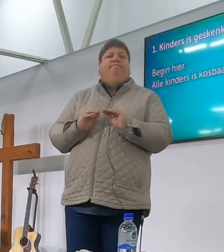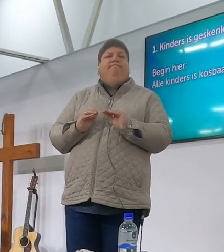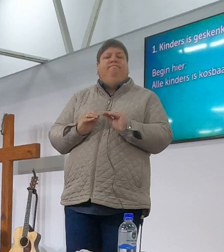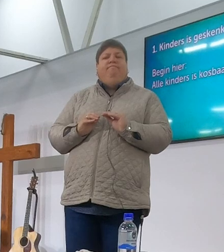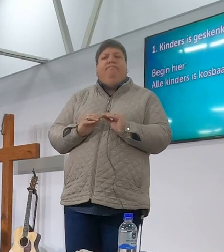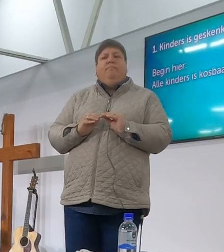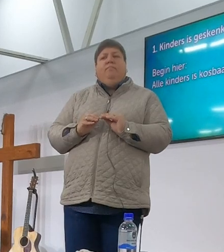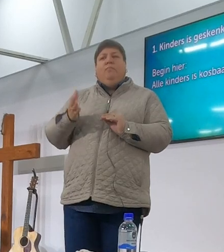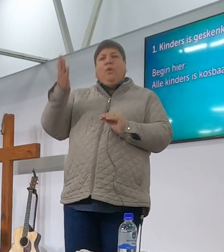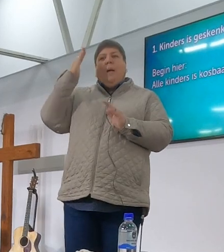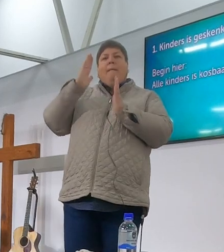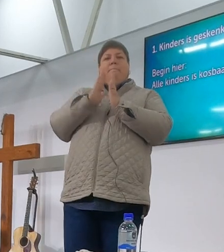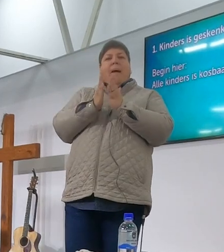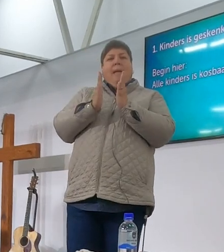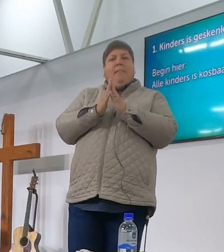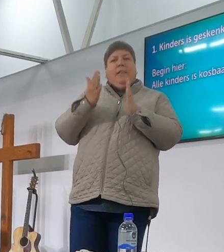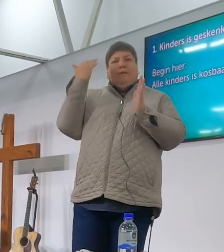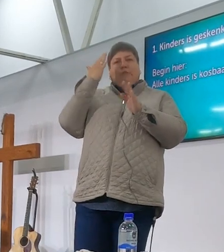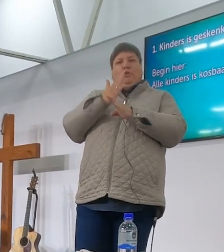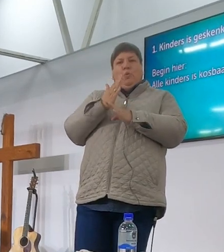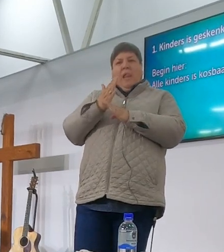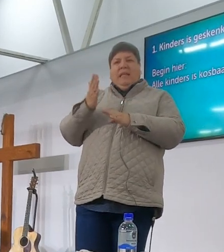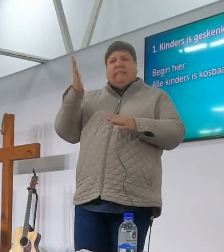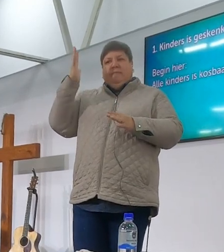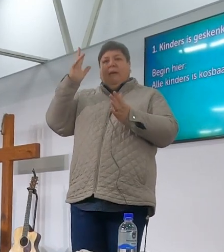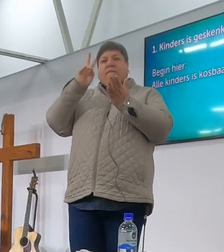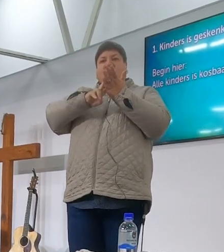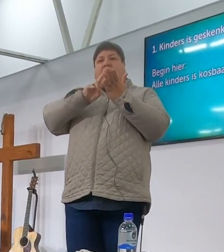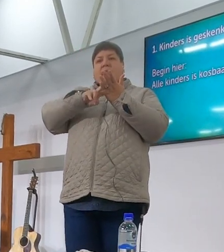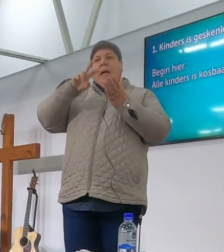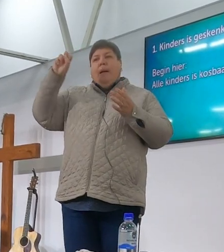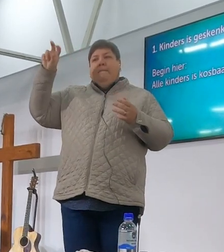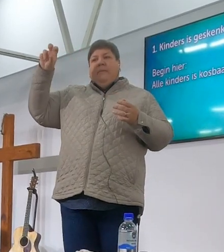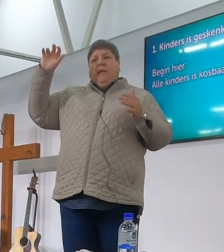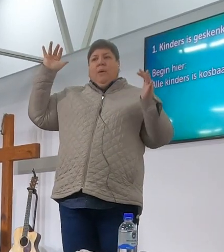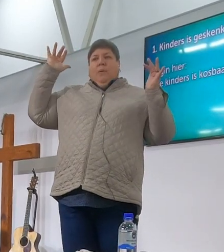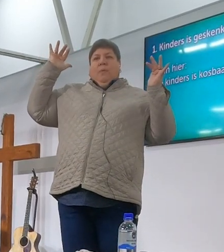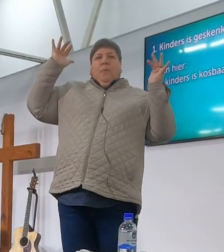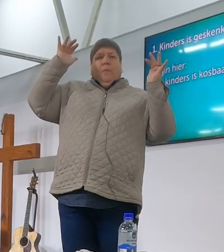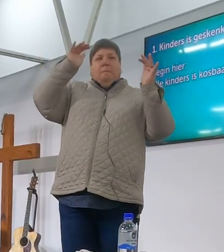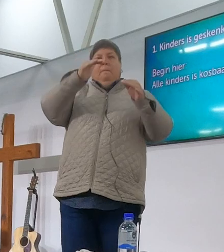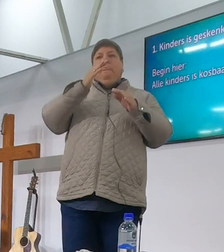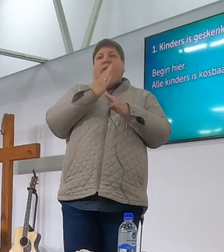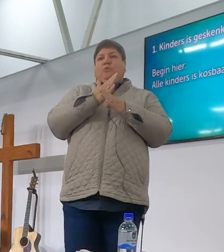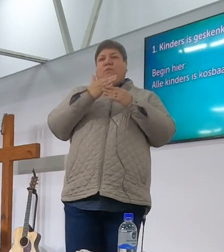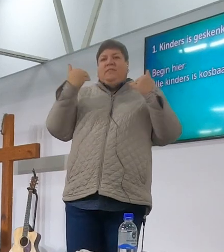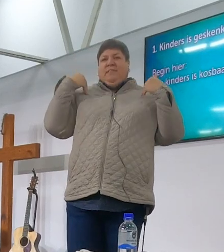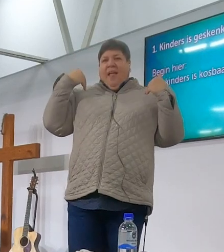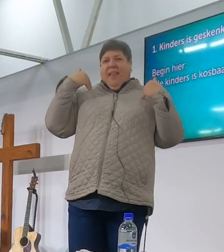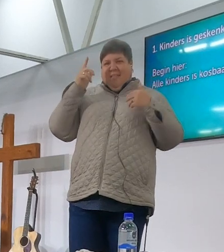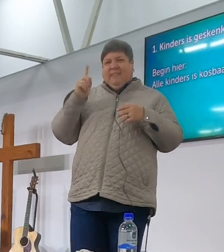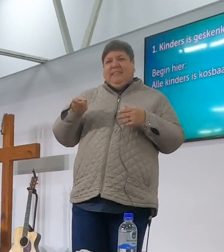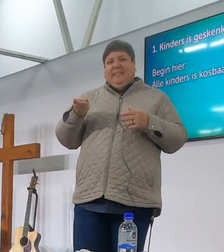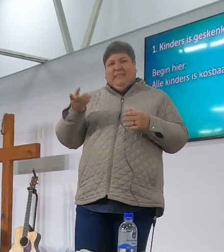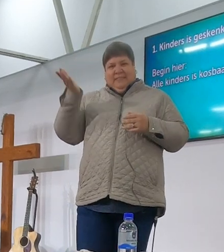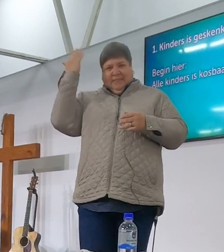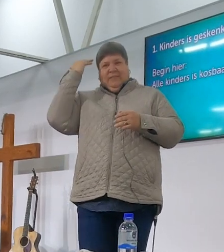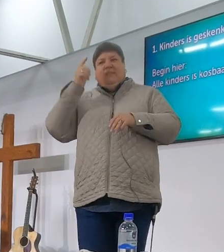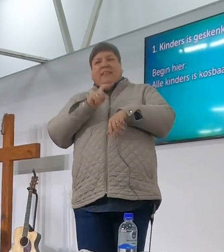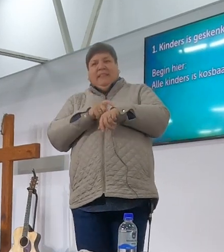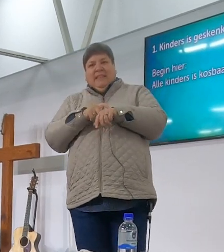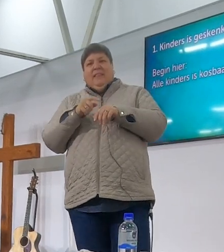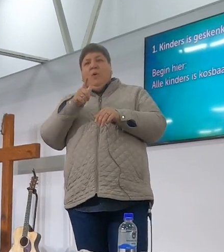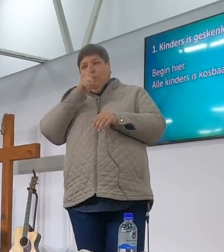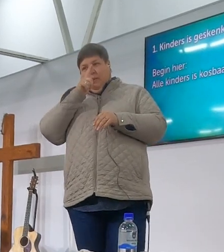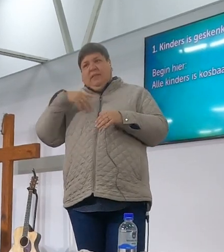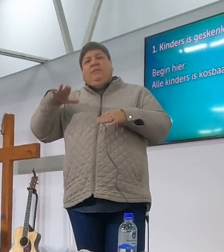toe Bybel nog in die skole aangebied word. Onthou julle op Vrydagmiddag na skool was daar kinderkraans? Onthou julle dit? Wie van julle onthou dit? Asseblief, as jy ooit weer 'n